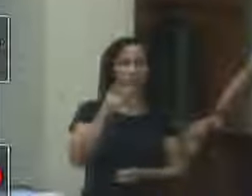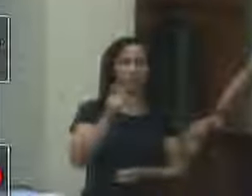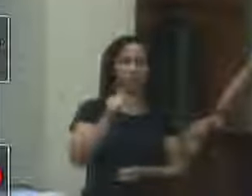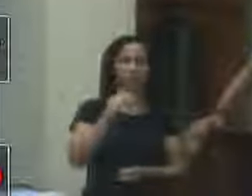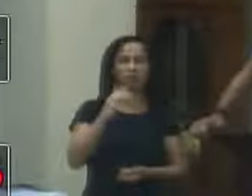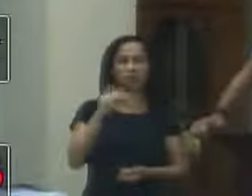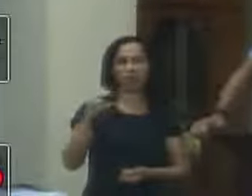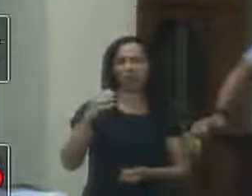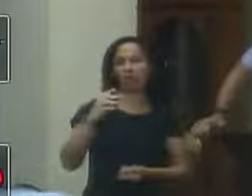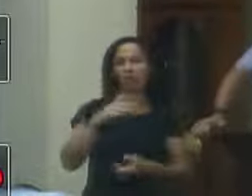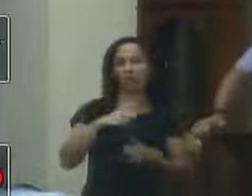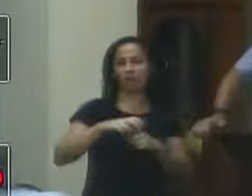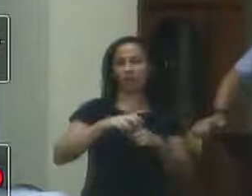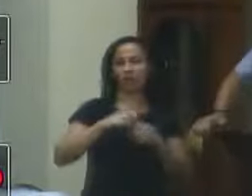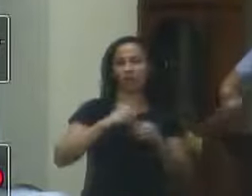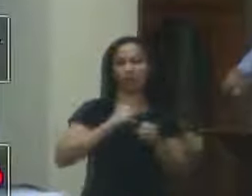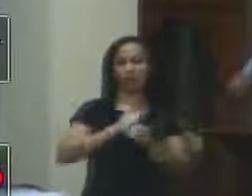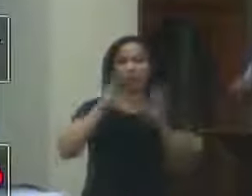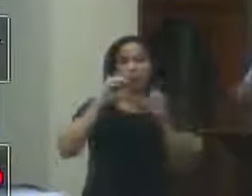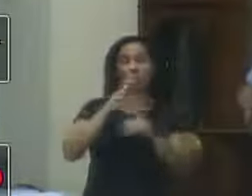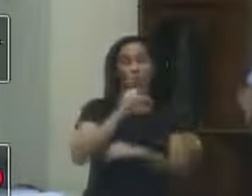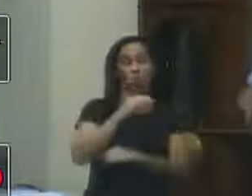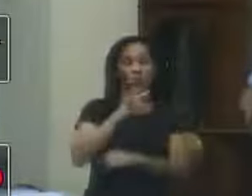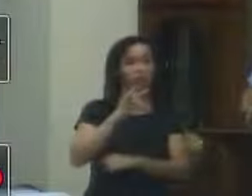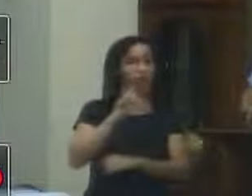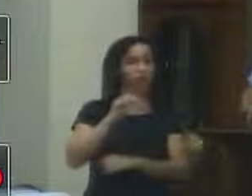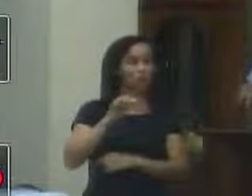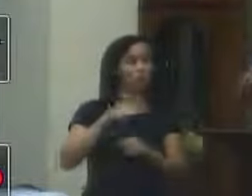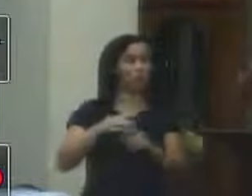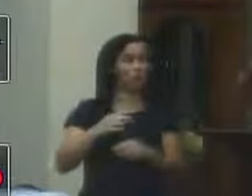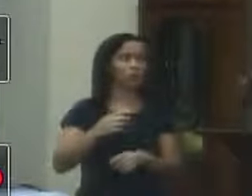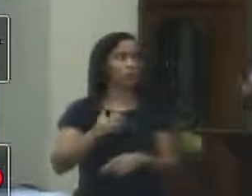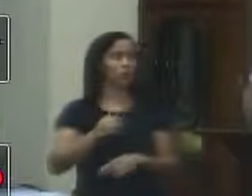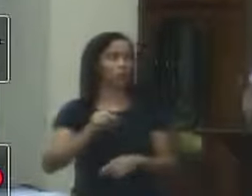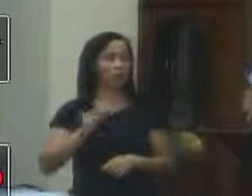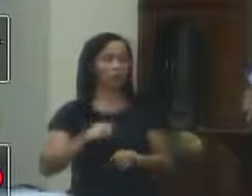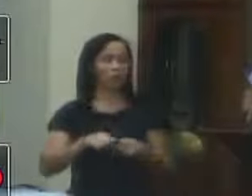Conservatória. Fizemos 6 reuniões da Prefeitura,